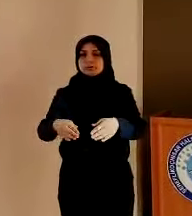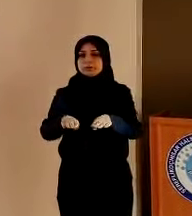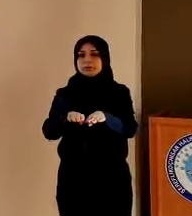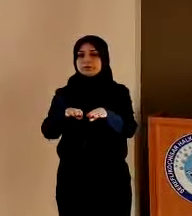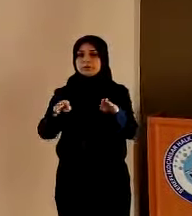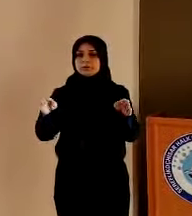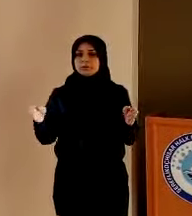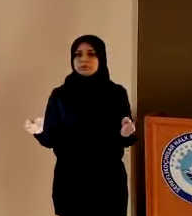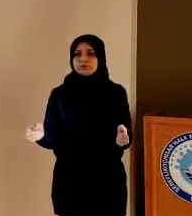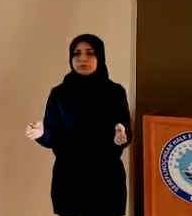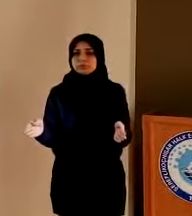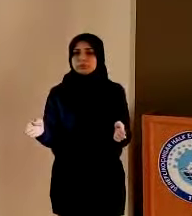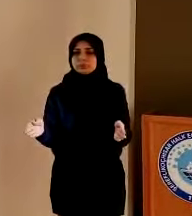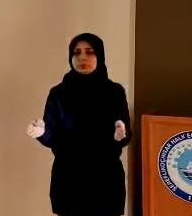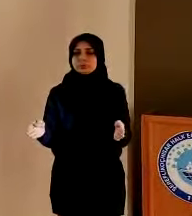cüzdan, çarşaf,